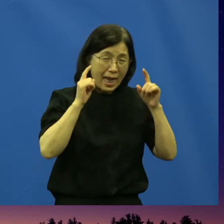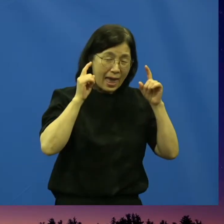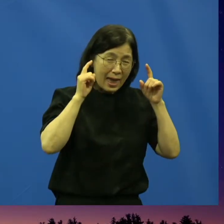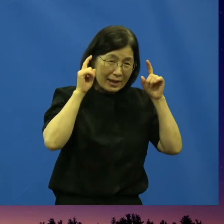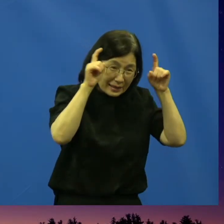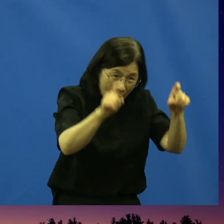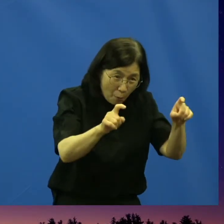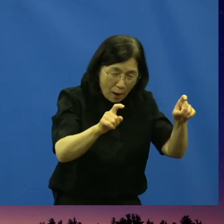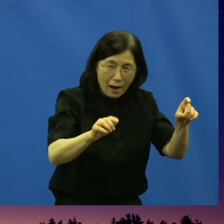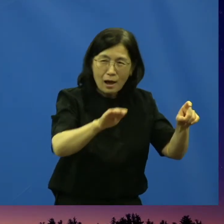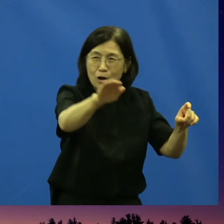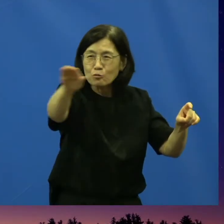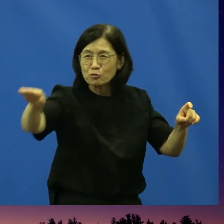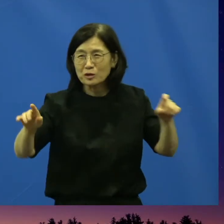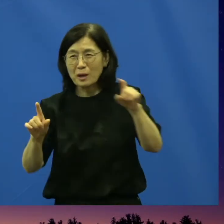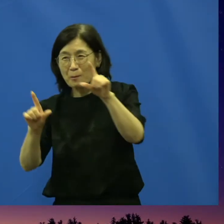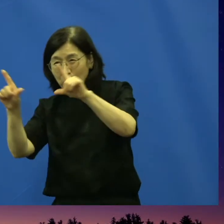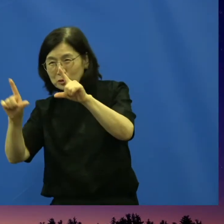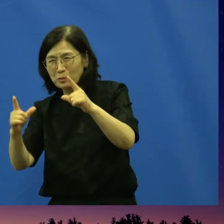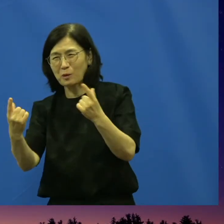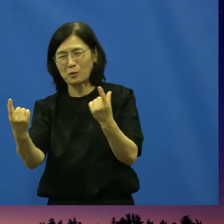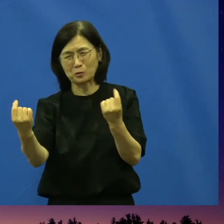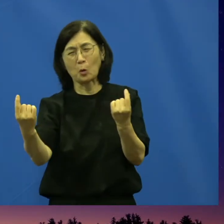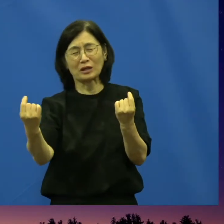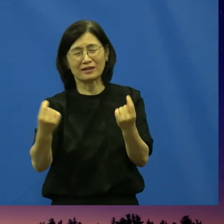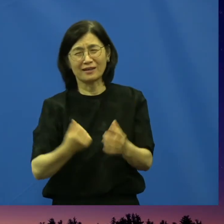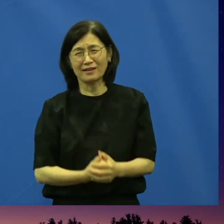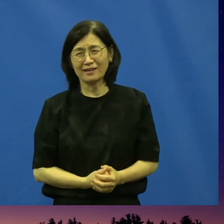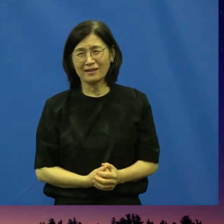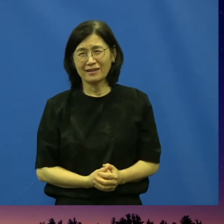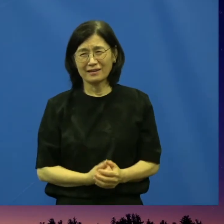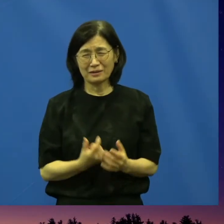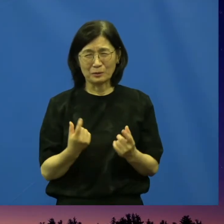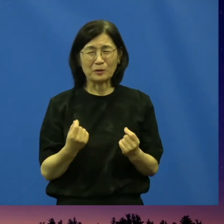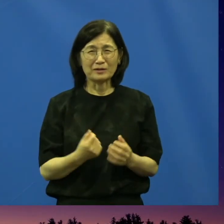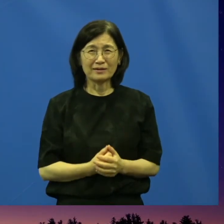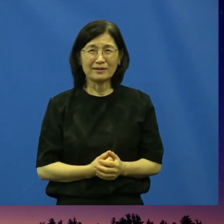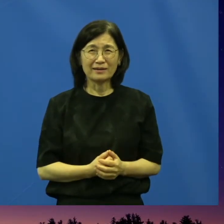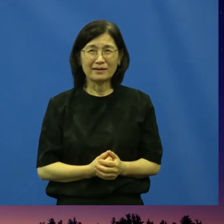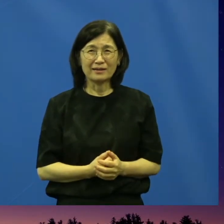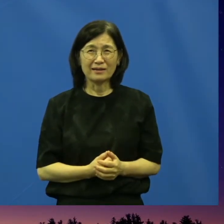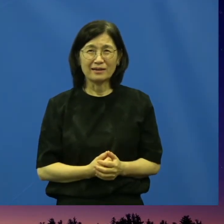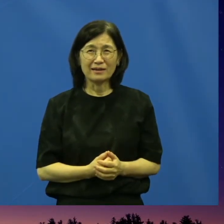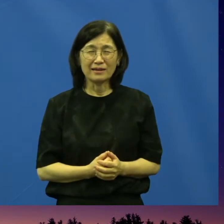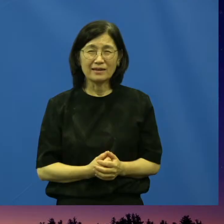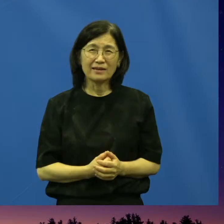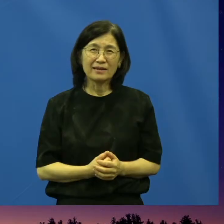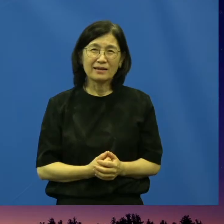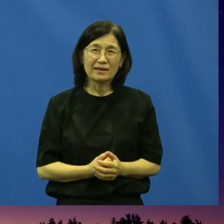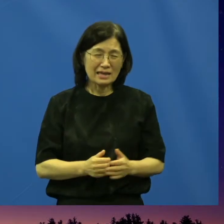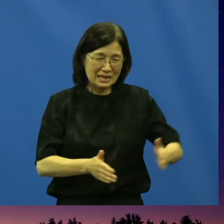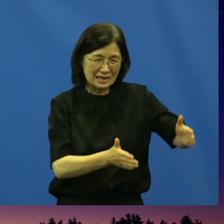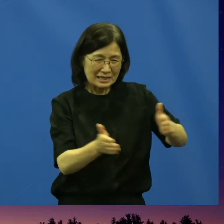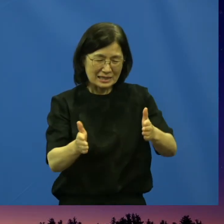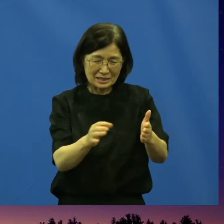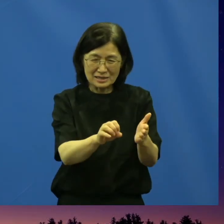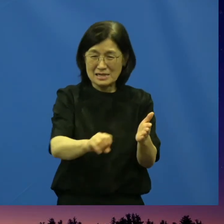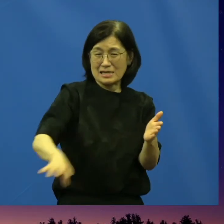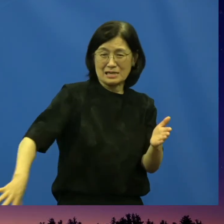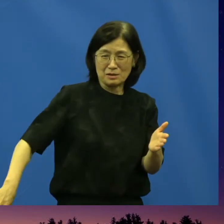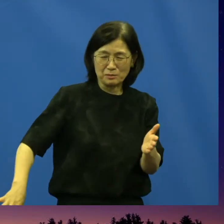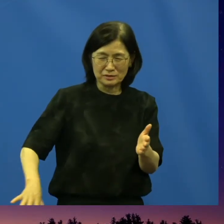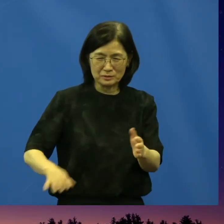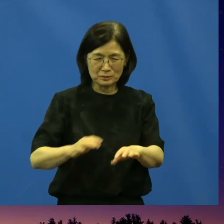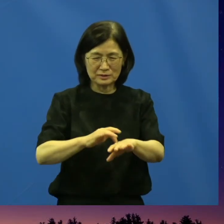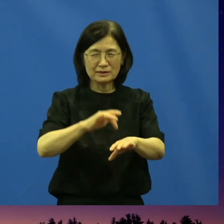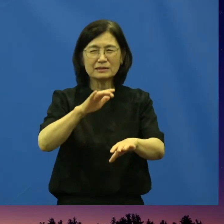그와 같은 것입니다. 우리는 한순간에 길을 잃어버릴 수 있고, 또 길을 잃어버리는 순간 우리의 삶이 어떻게 될지 알